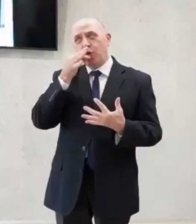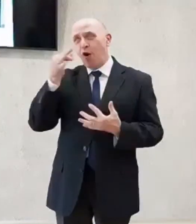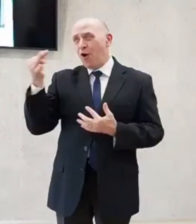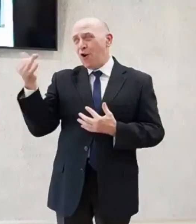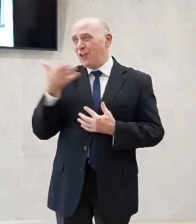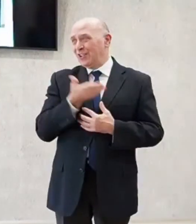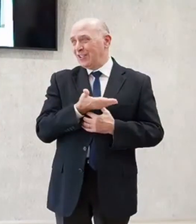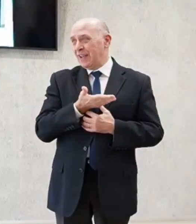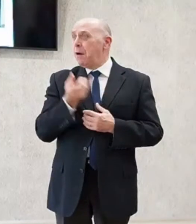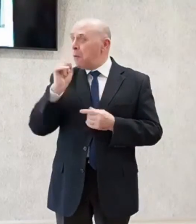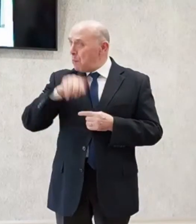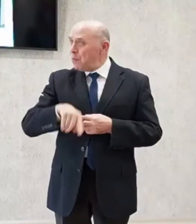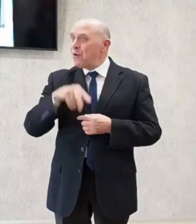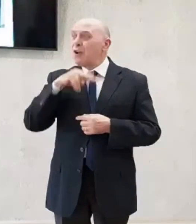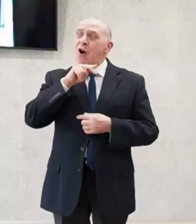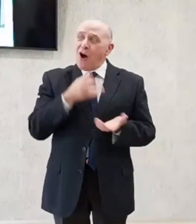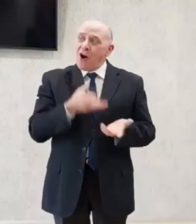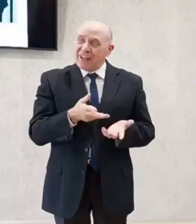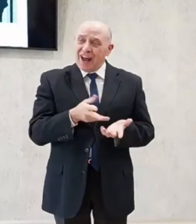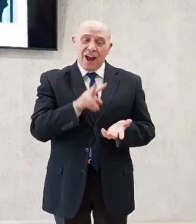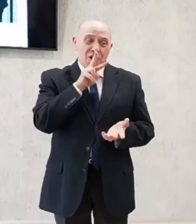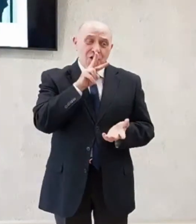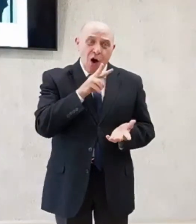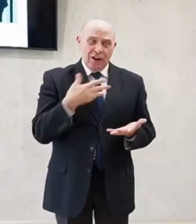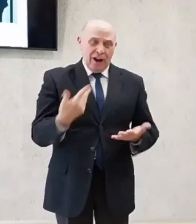ma anche una nonna premurosa